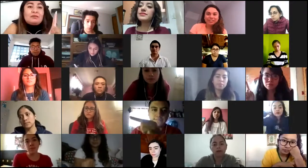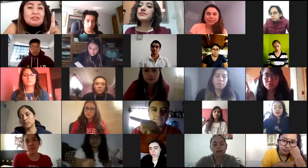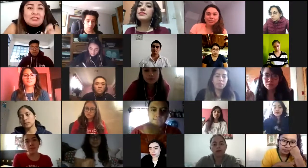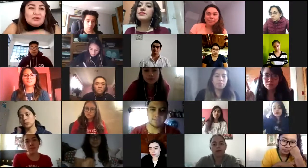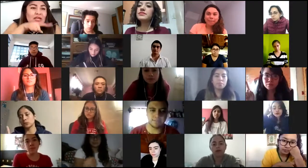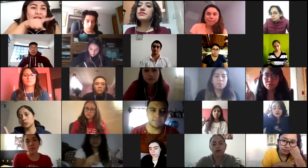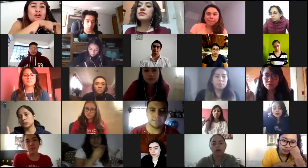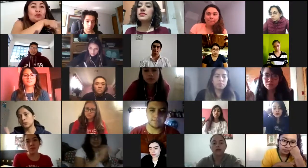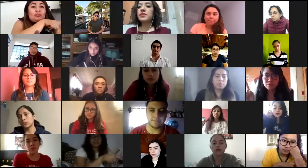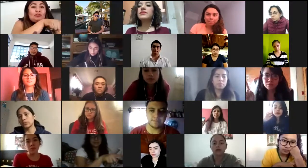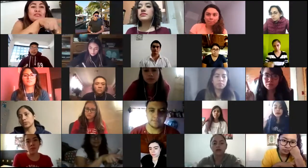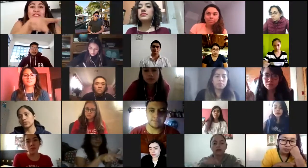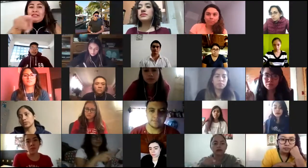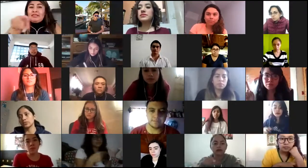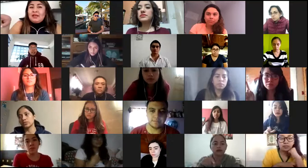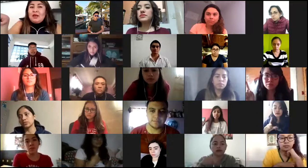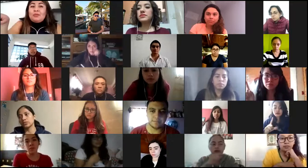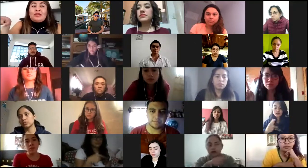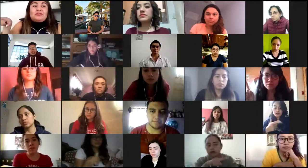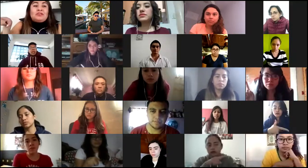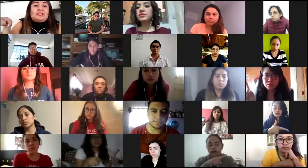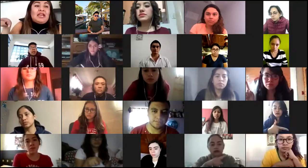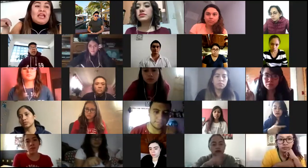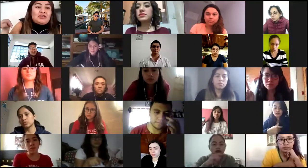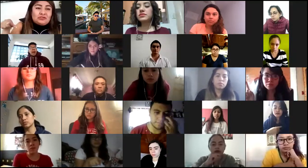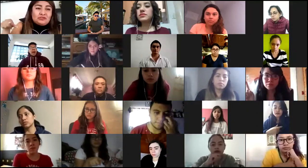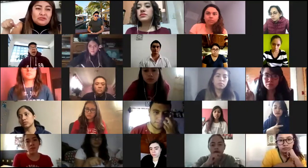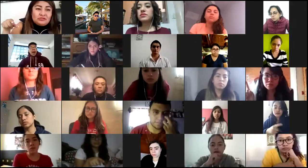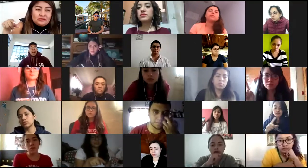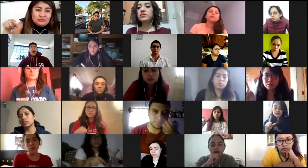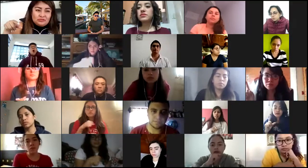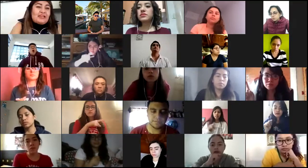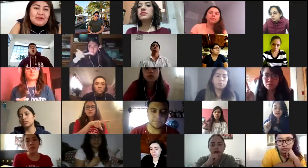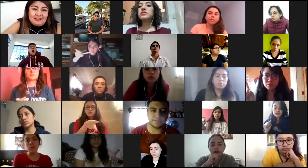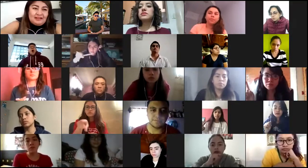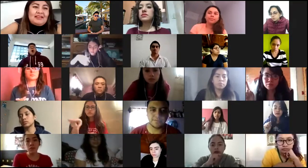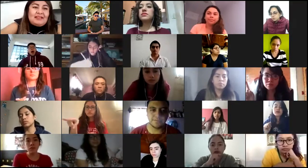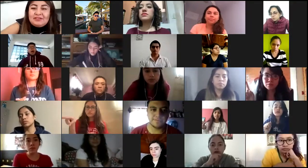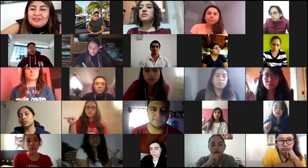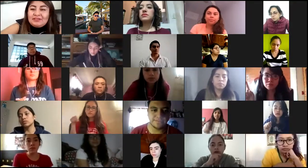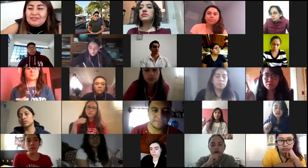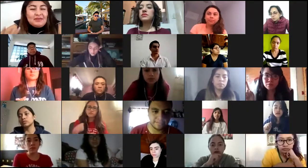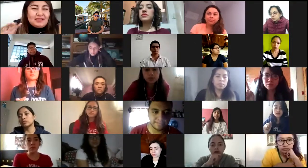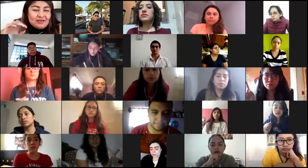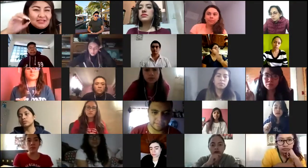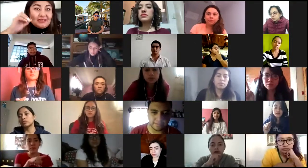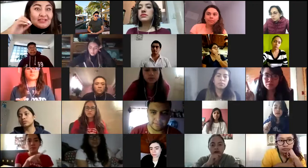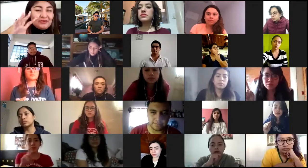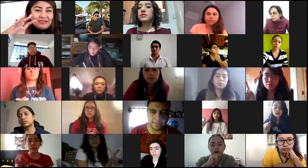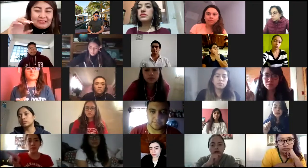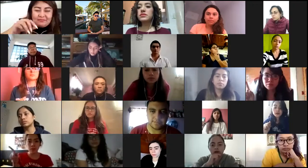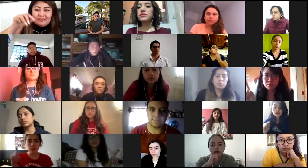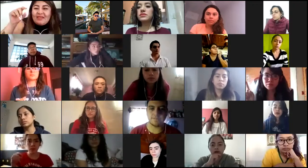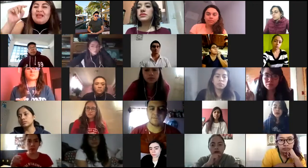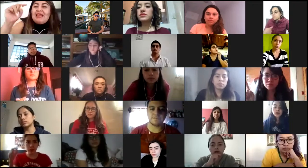estamos hablando en singular. No puedo hacer así, porque eso es ellos, ya es un plural. Entonces, qué bella es la lengua de señas. Sí, es muy